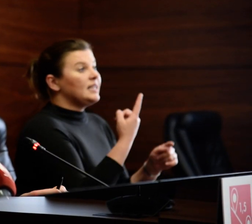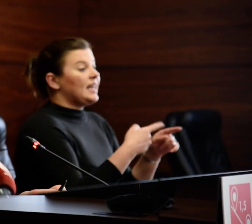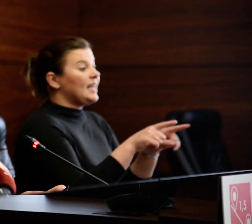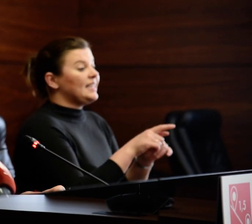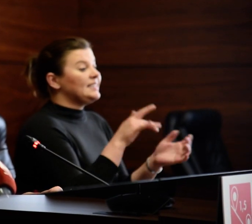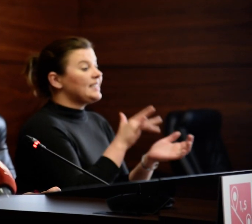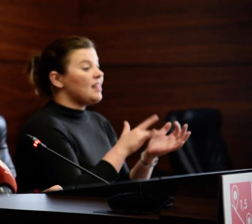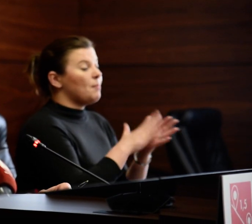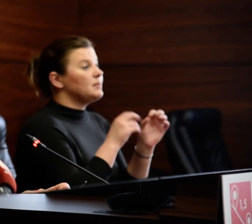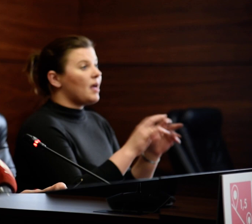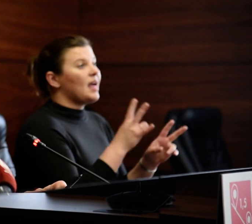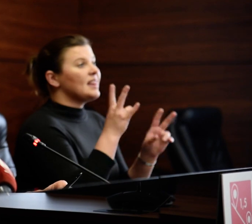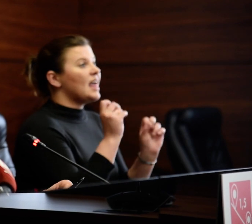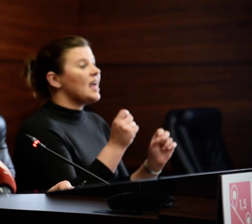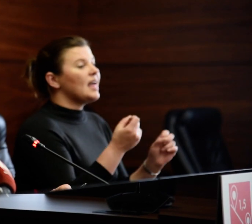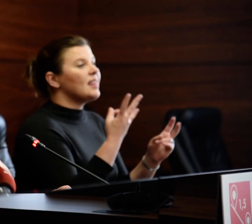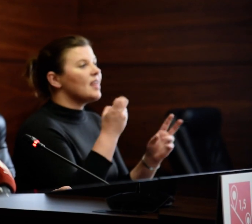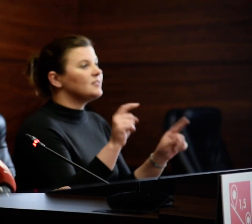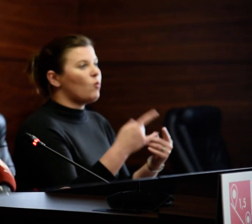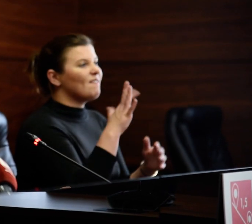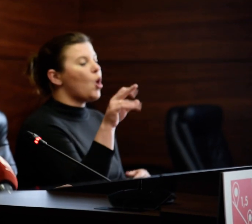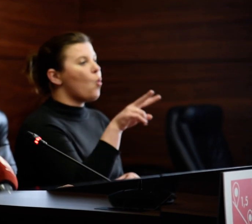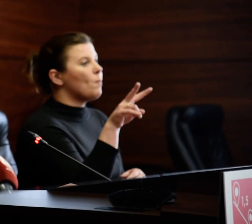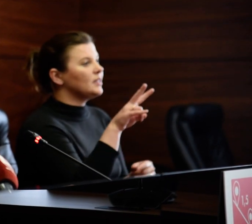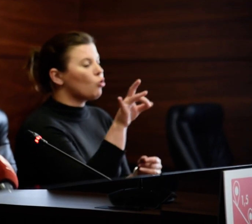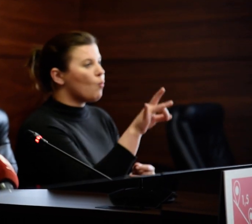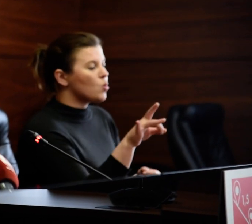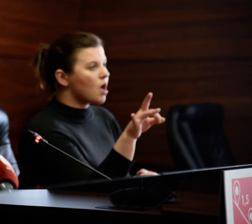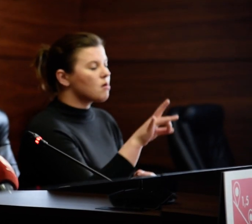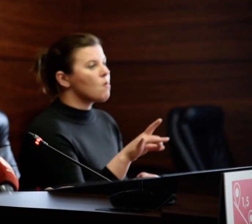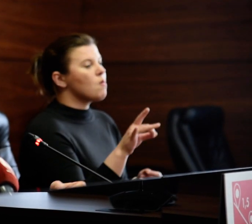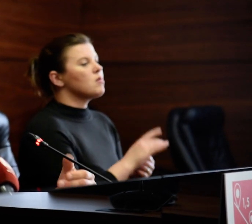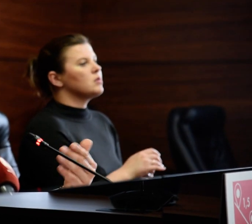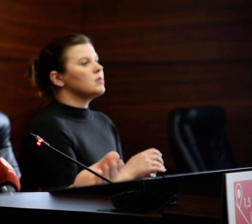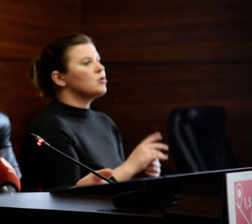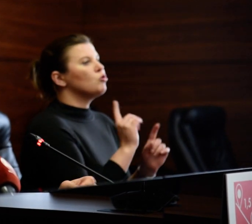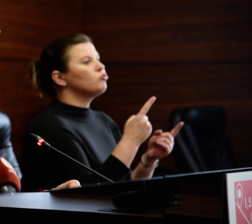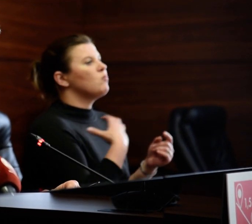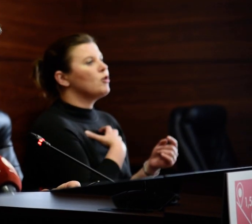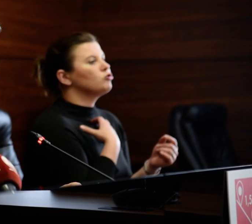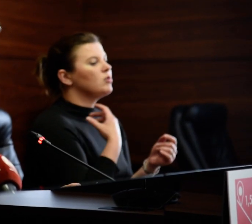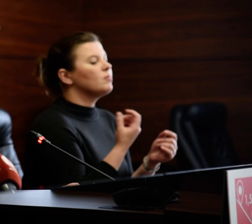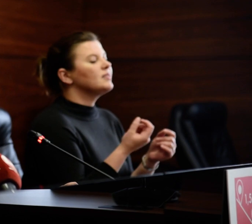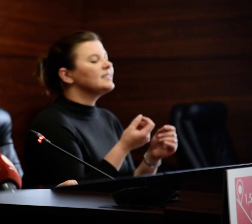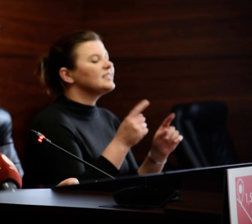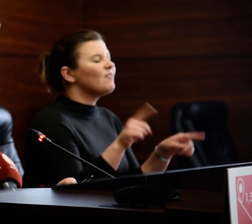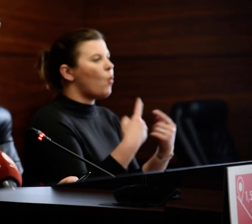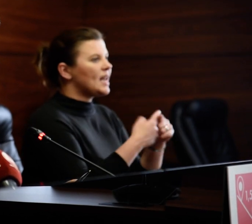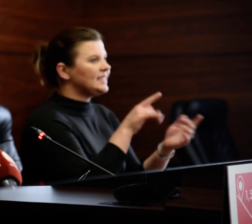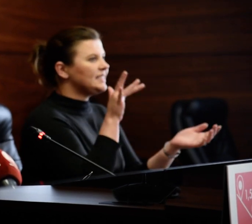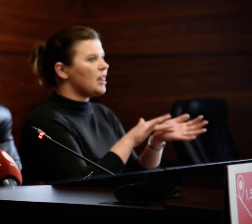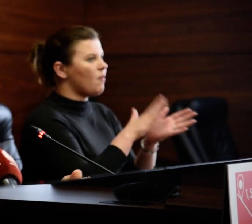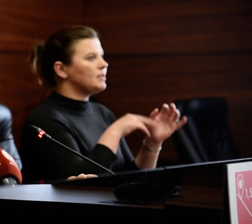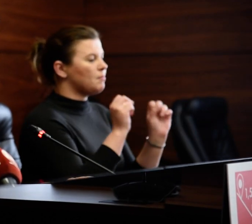що не створений в Лубенському районі. І чому важливо створення цих центрів безпеки? Тому